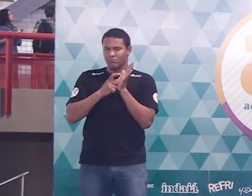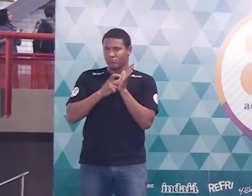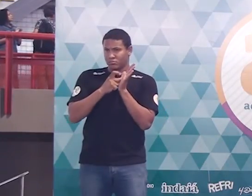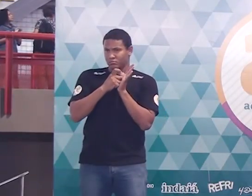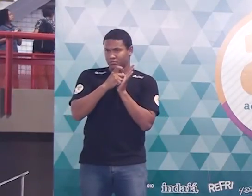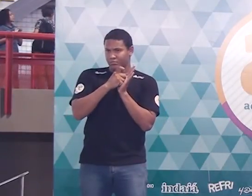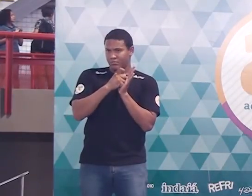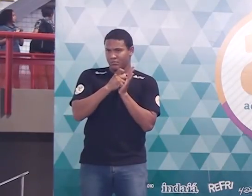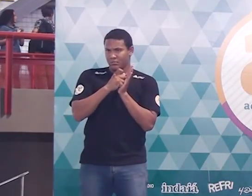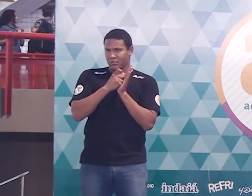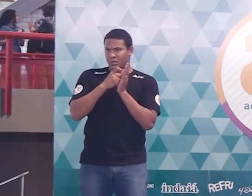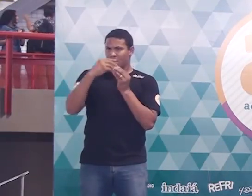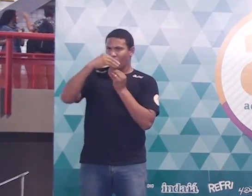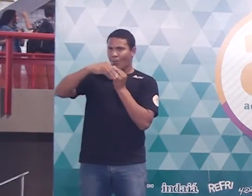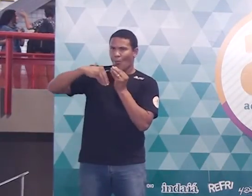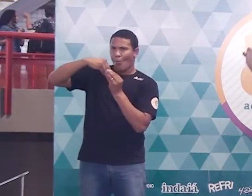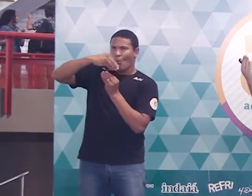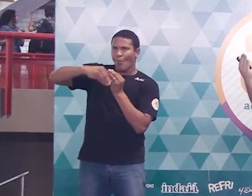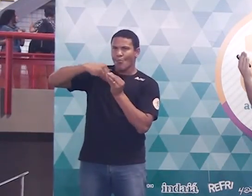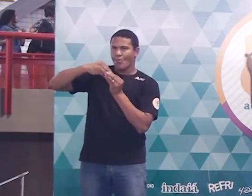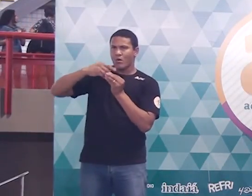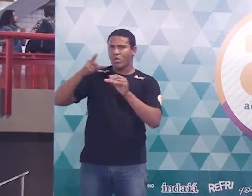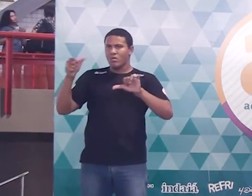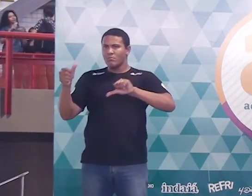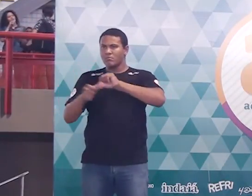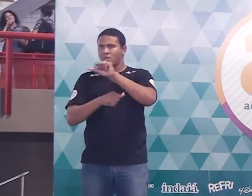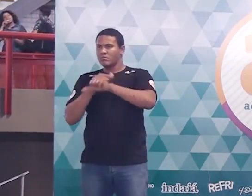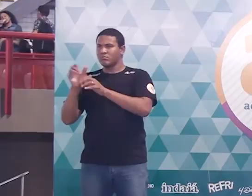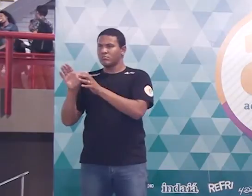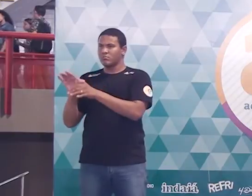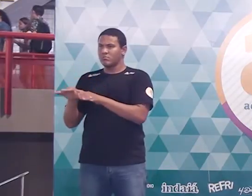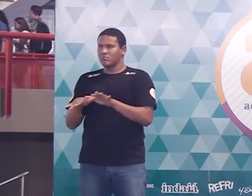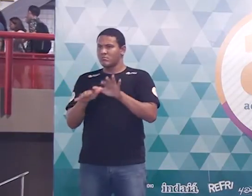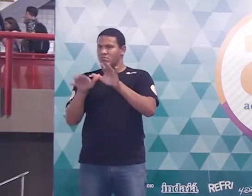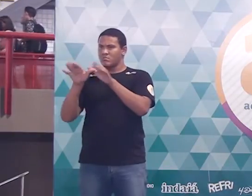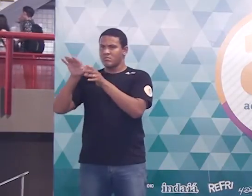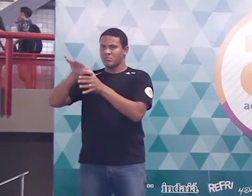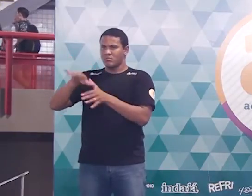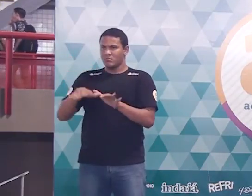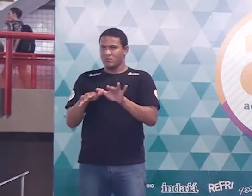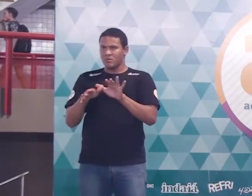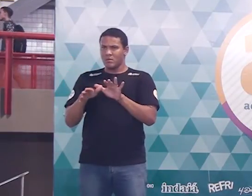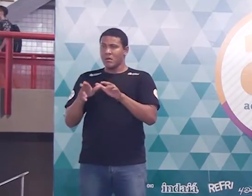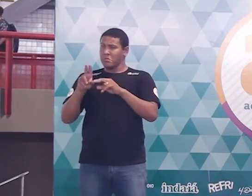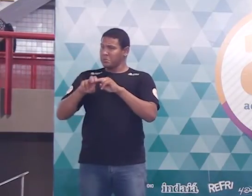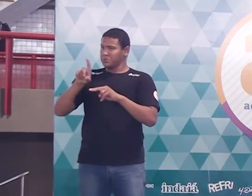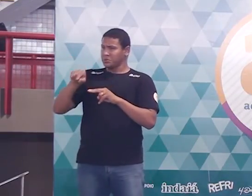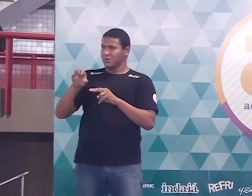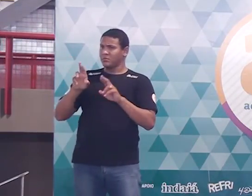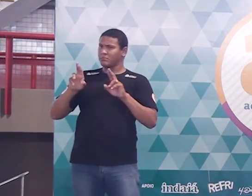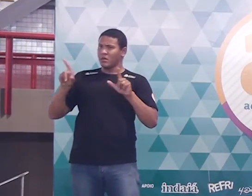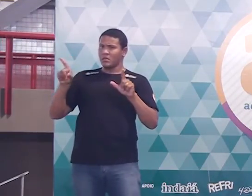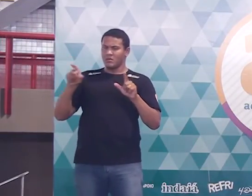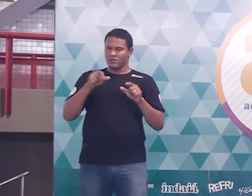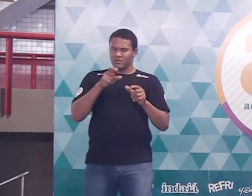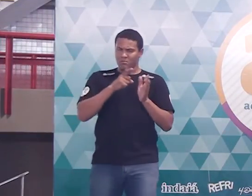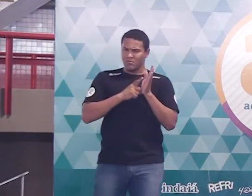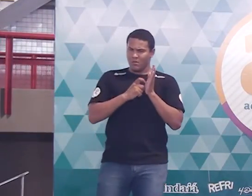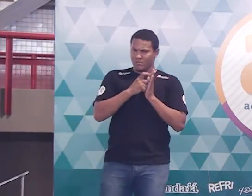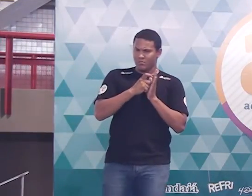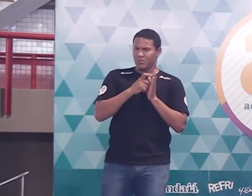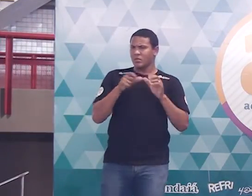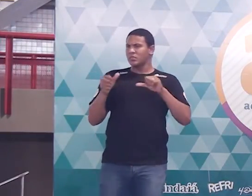ela passa por uma metamorfose. Qual a importância dessa larva e da borboleta adulta ter